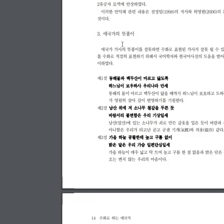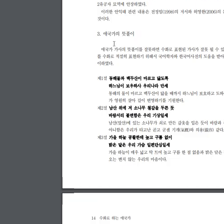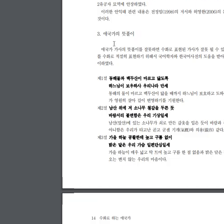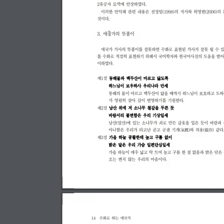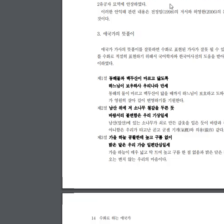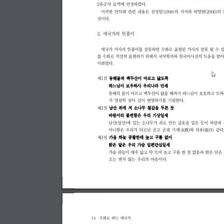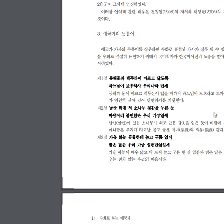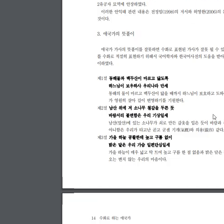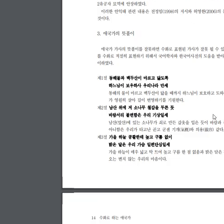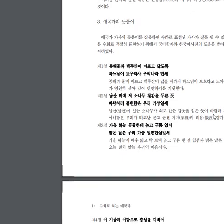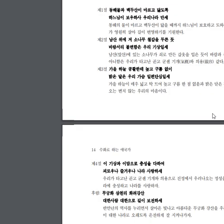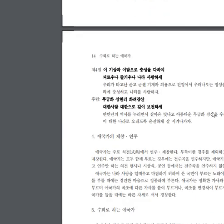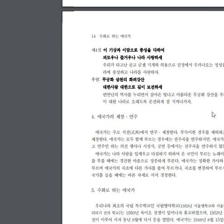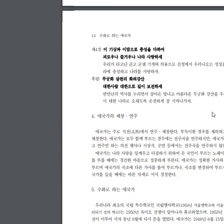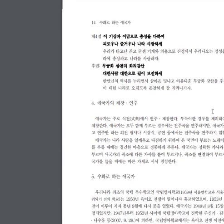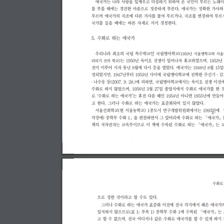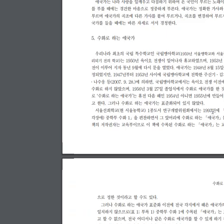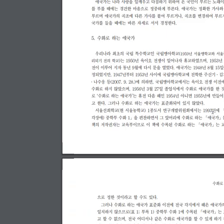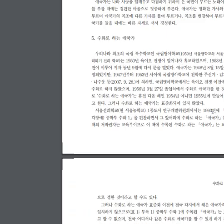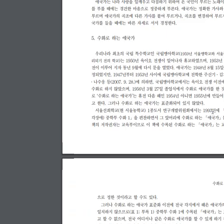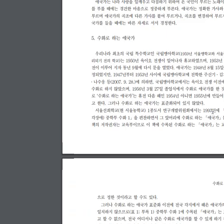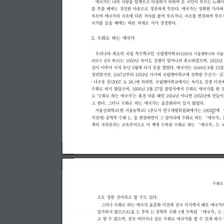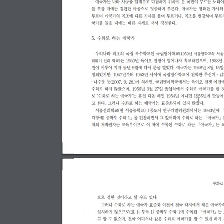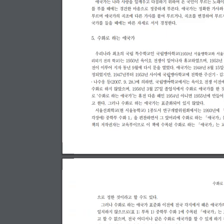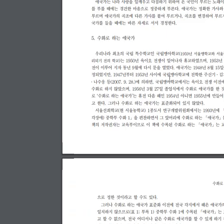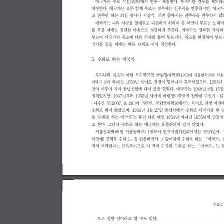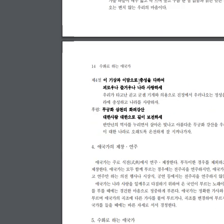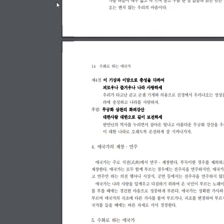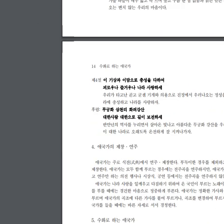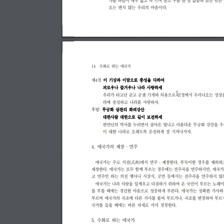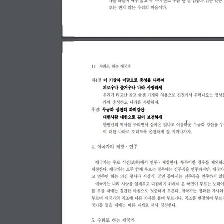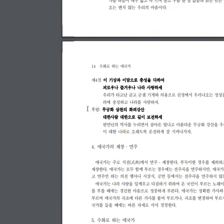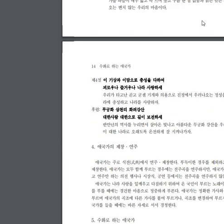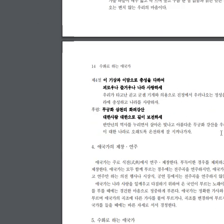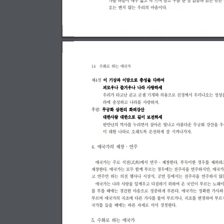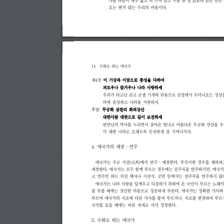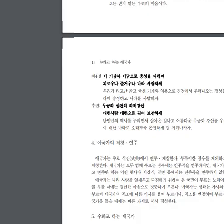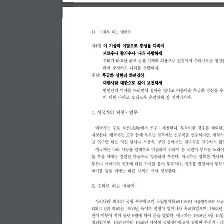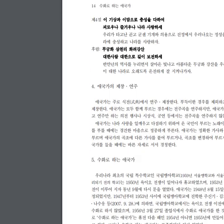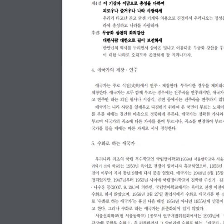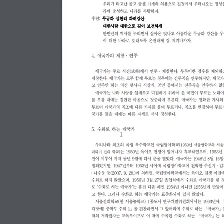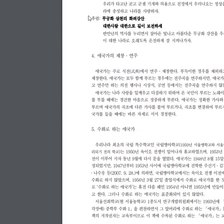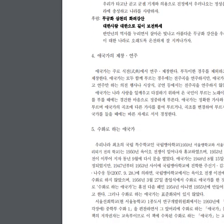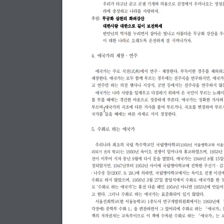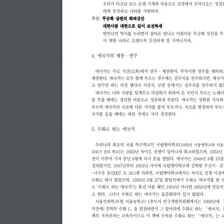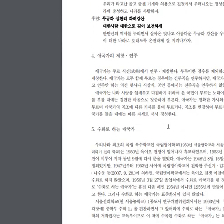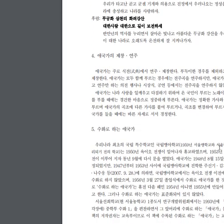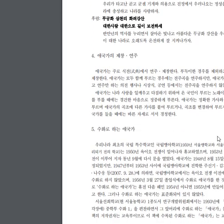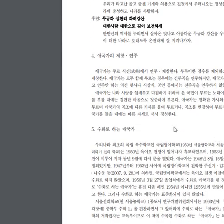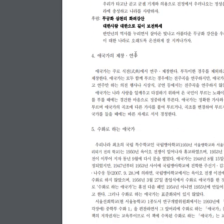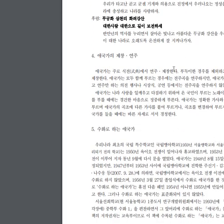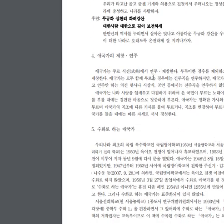그다음에 이제 뭐 뜻풀이도 돼 있고 이건 주로 뭐 저희가 하는 게 아니니까 이미 있는 노래니까